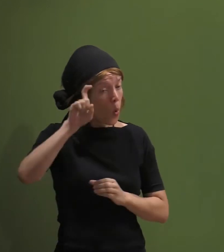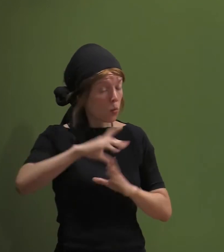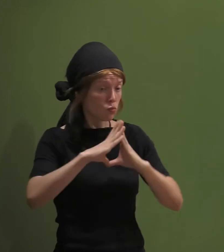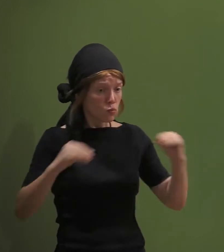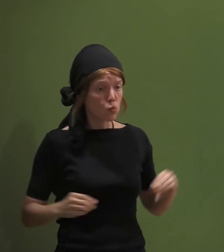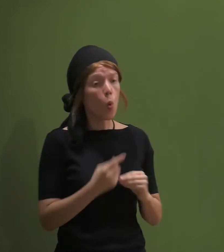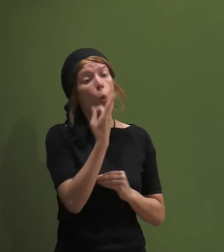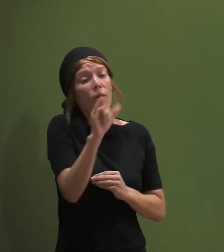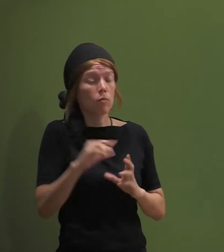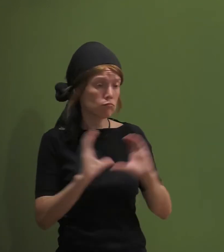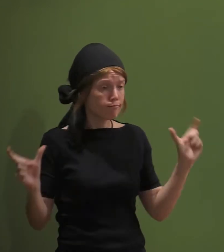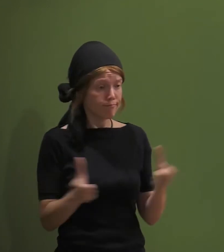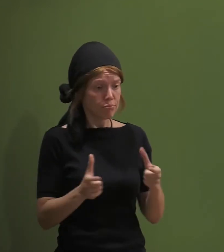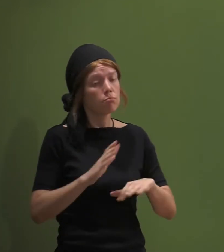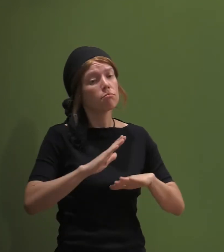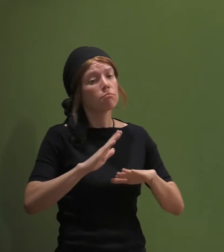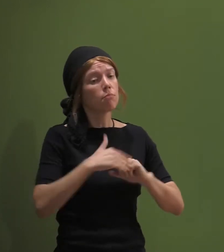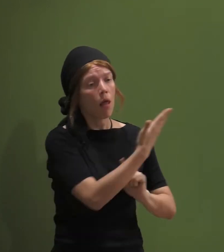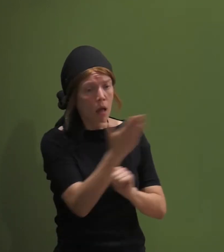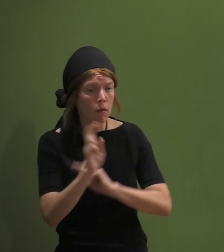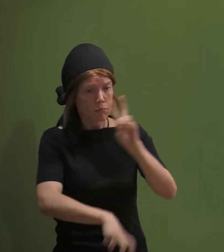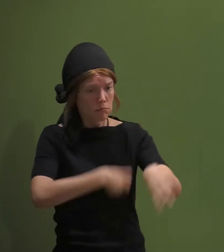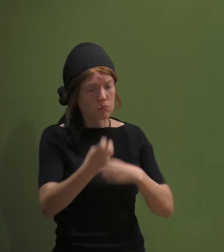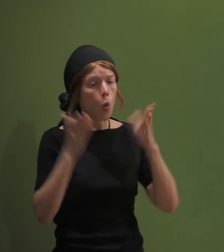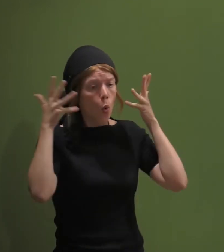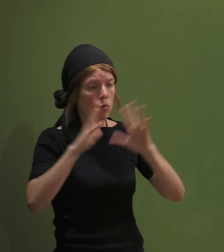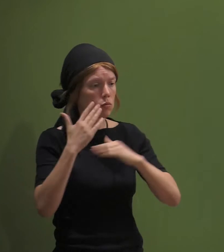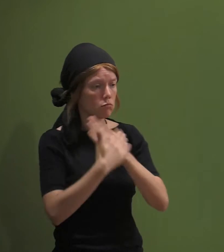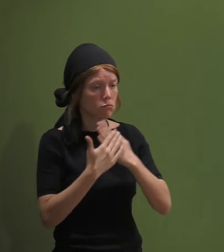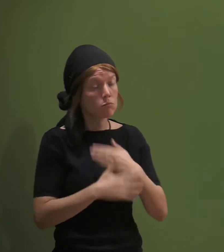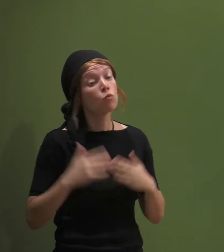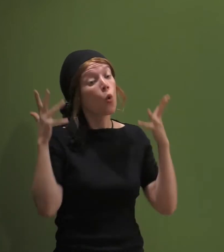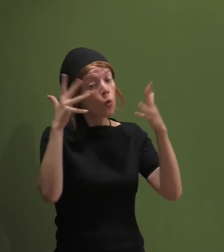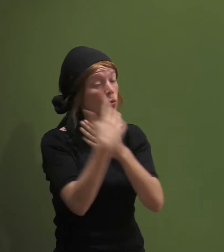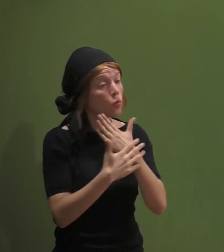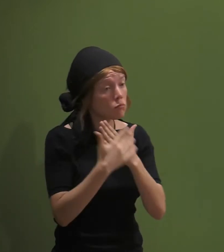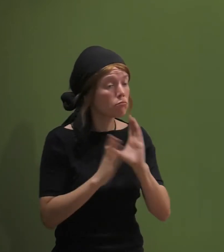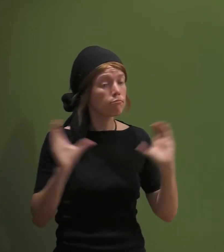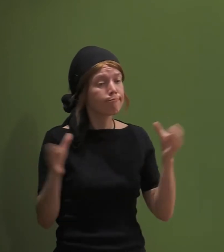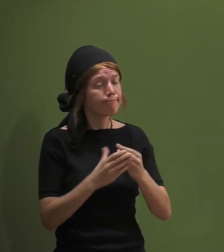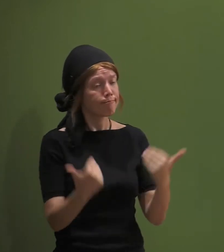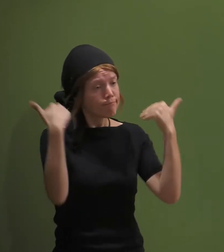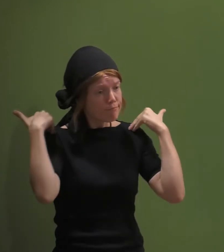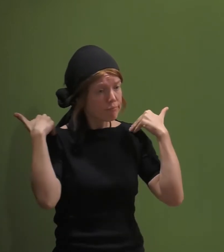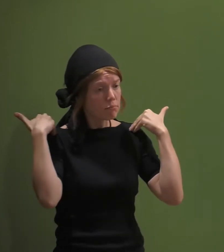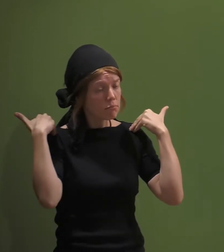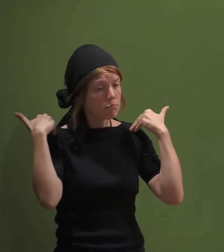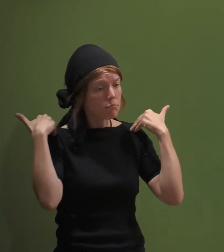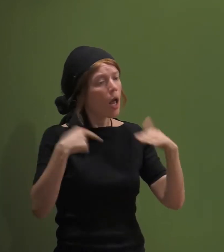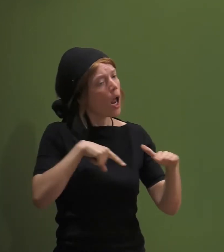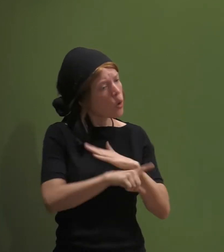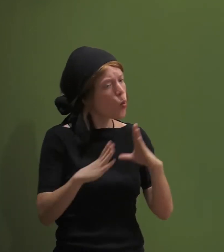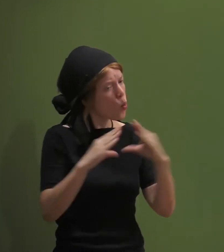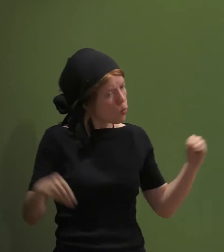en una ocasión para renovar sus representantes en Consejo de Gobierno. El Consejo de Gobierno, órgano colegiado responsable de buena parte de la gestión